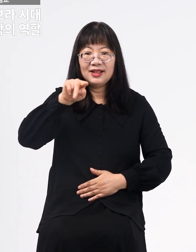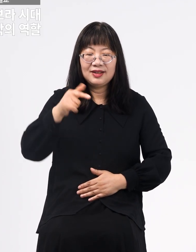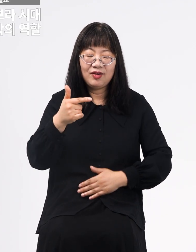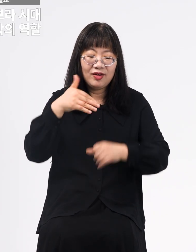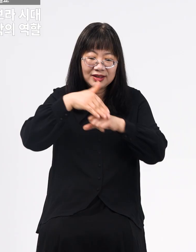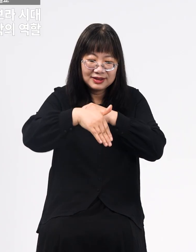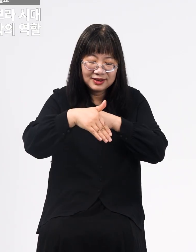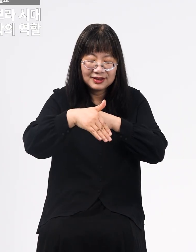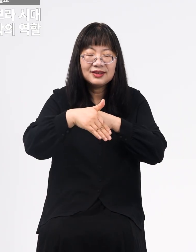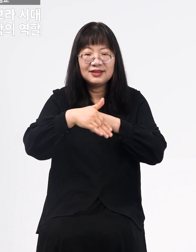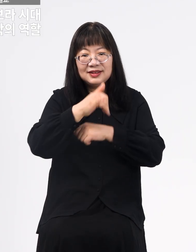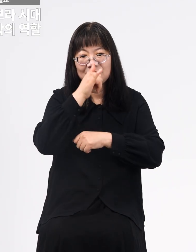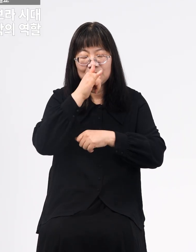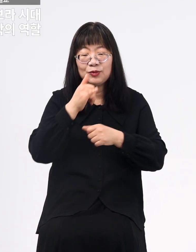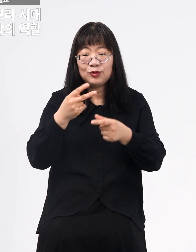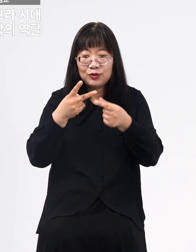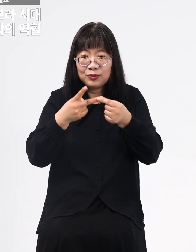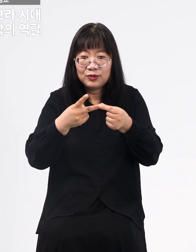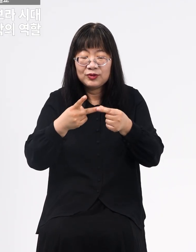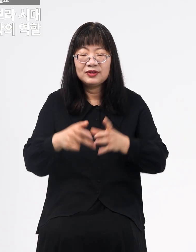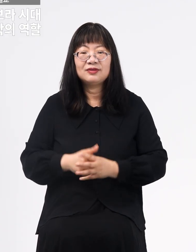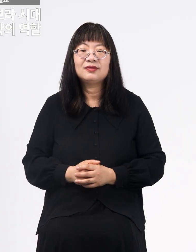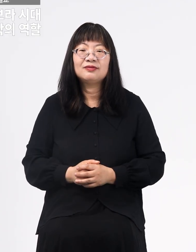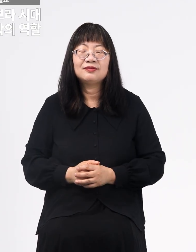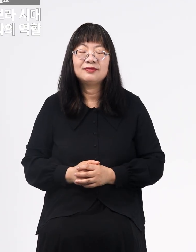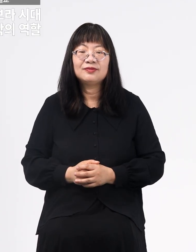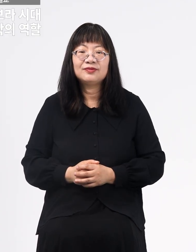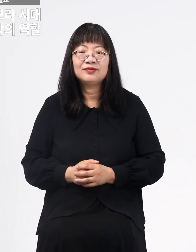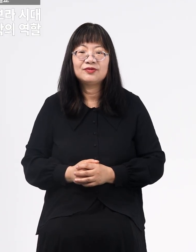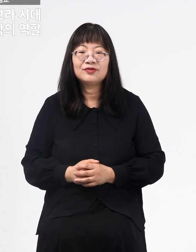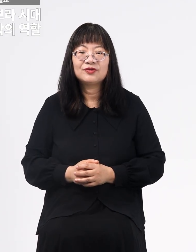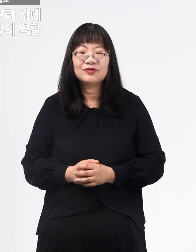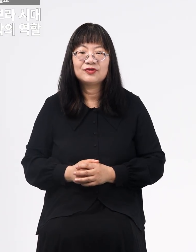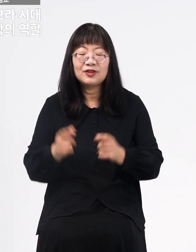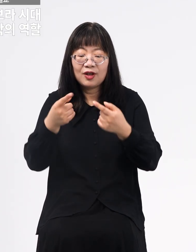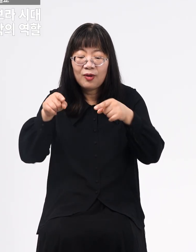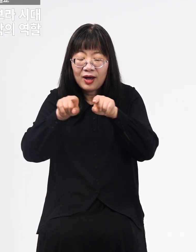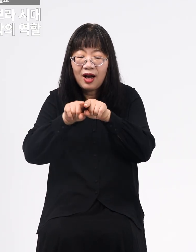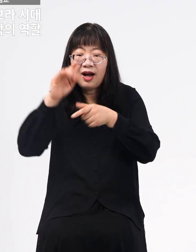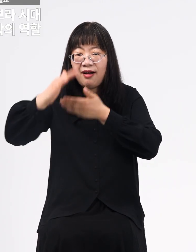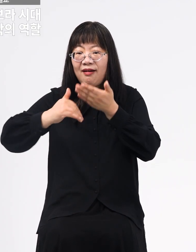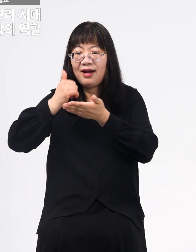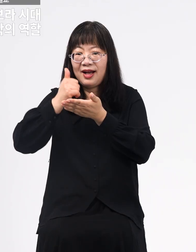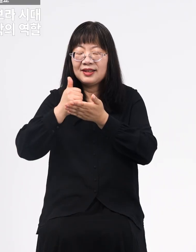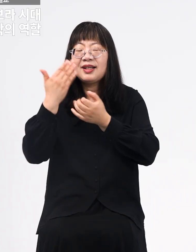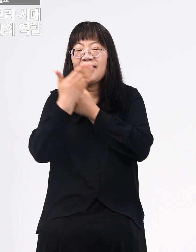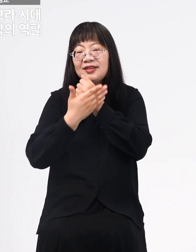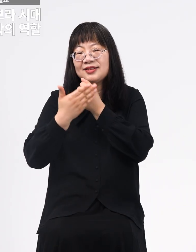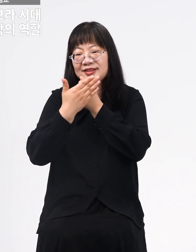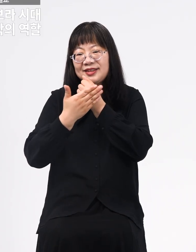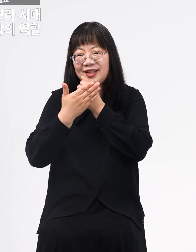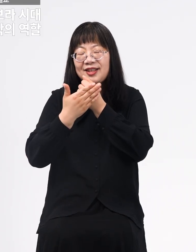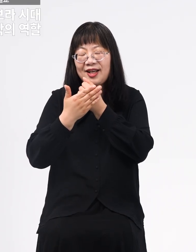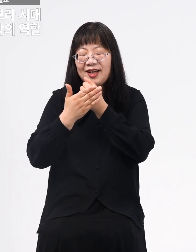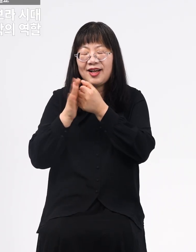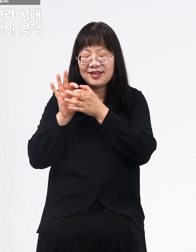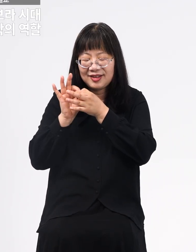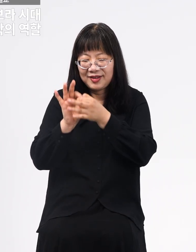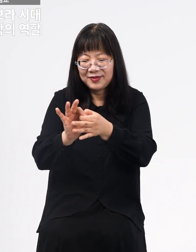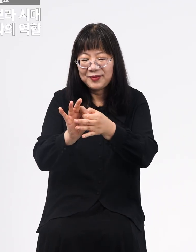있습니다. 또 하나의 순환은 더불어서 하나님의 은혜가 순환이